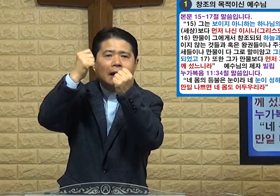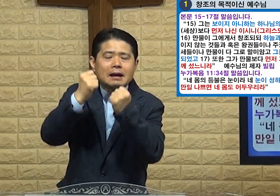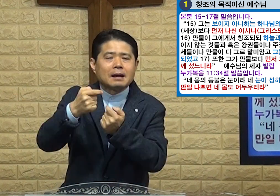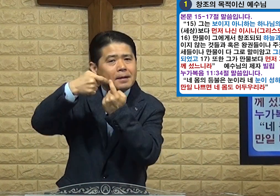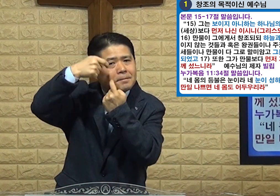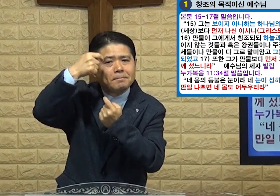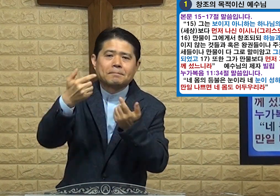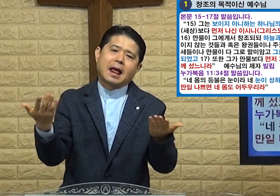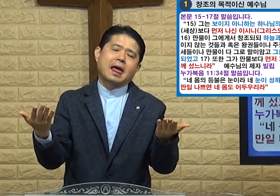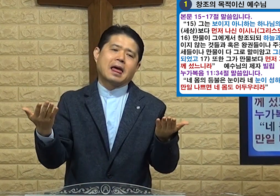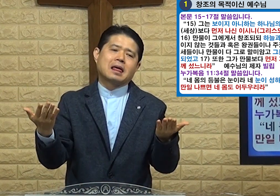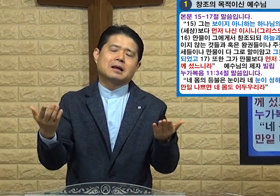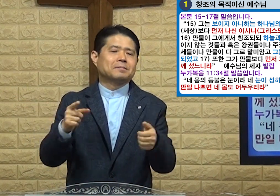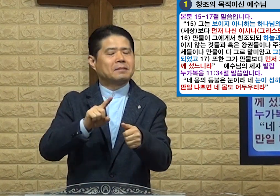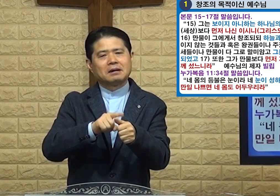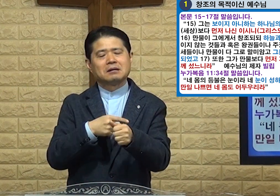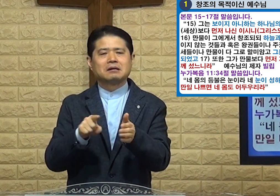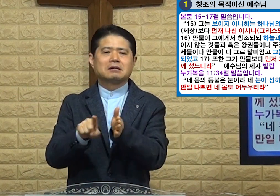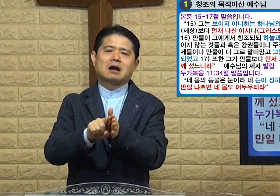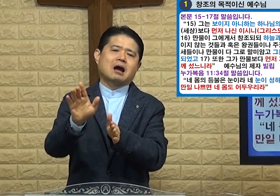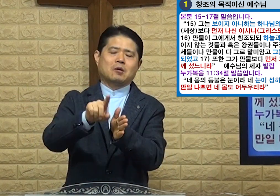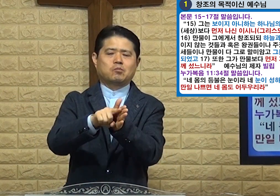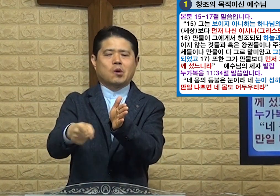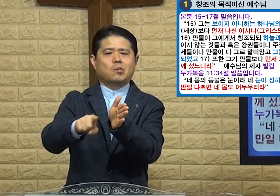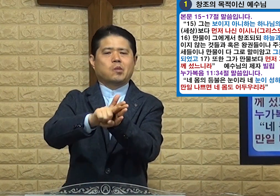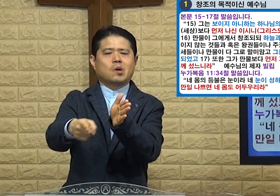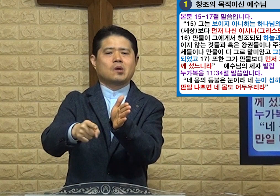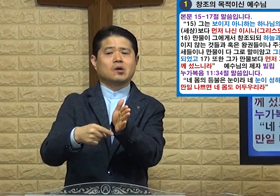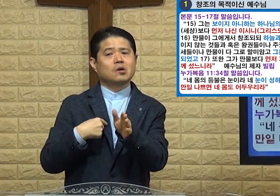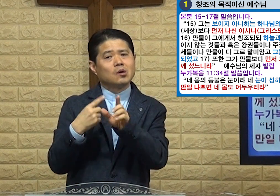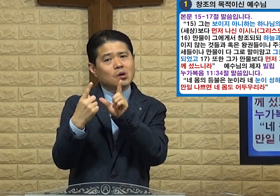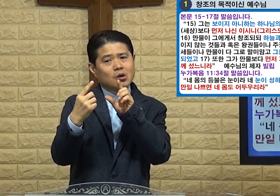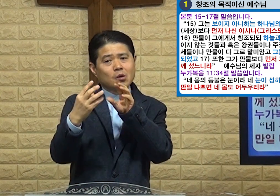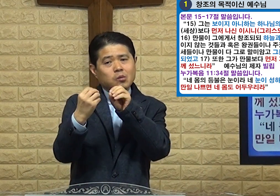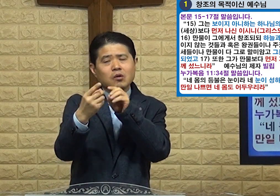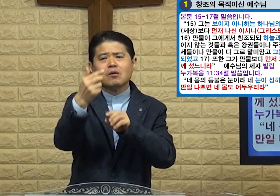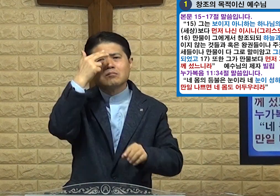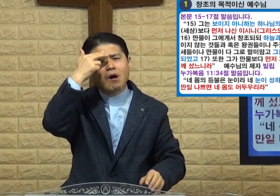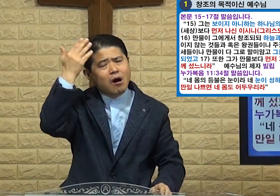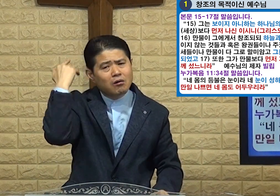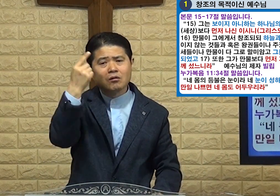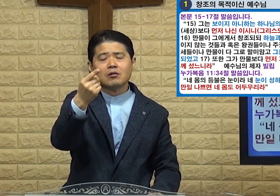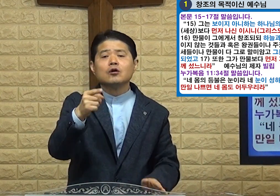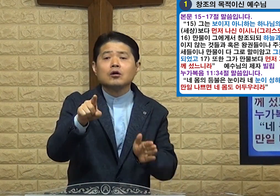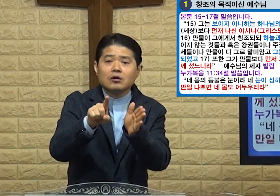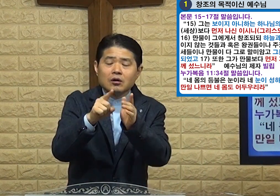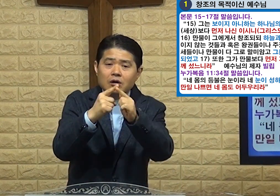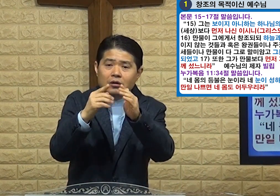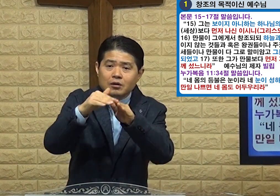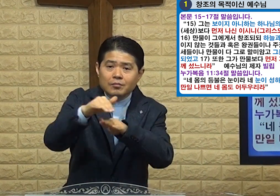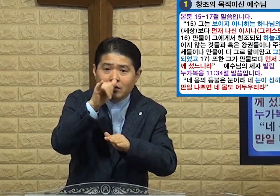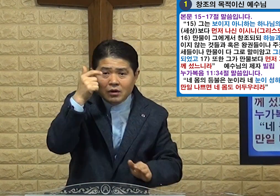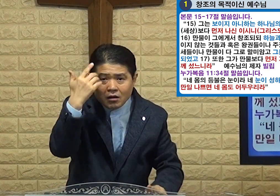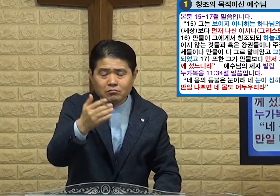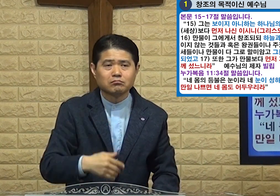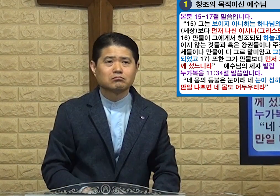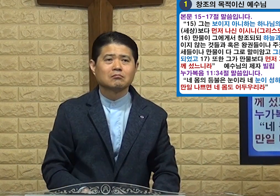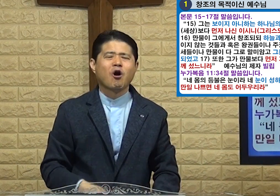볼 수 없는데 그것으로 우리가 믿지 않고 오히려 불순종하는 것은 아닙니다. 예전에 교회를 다닌